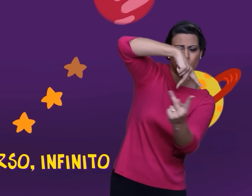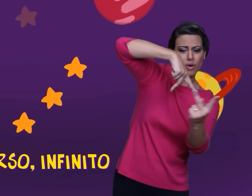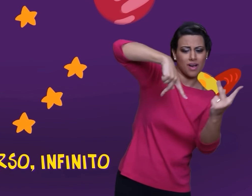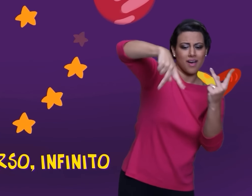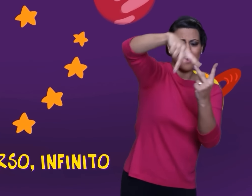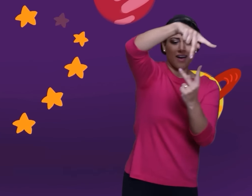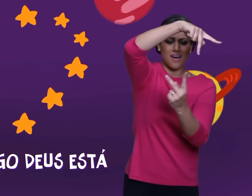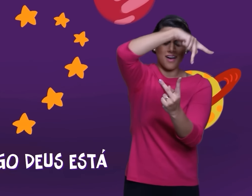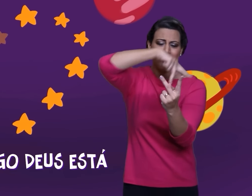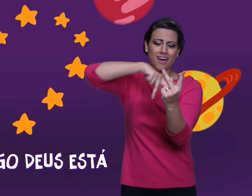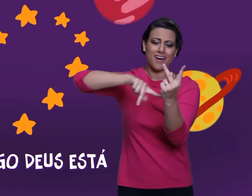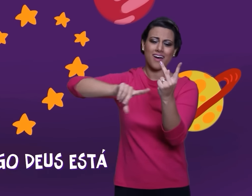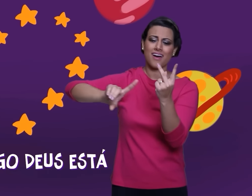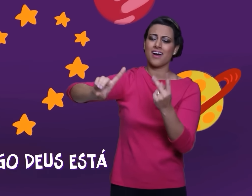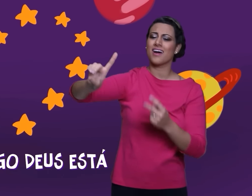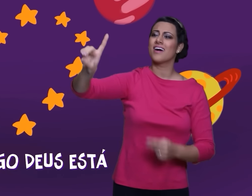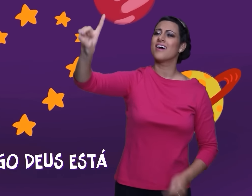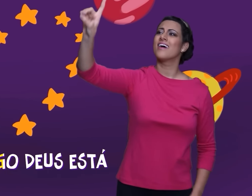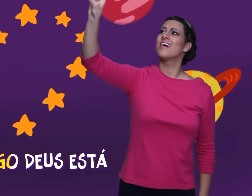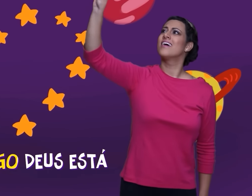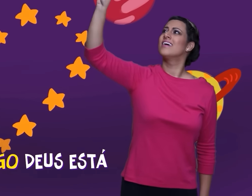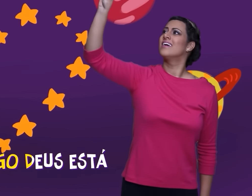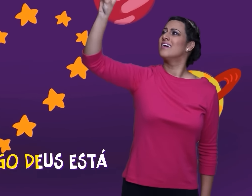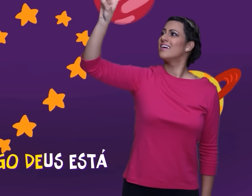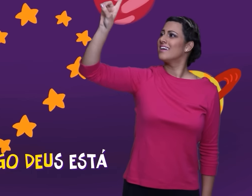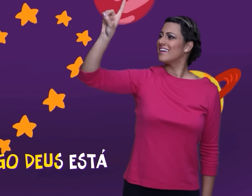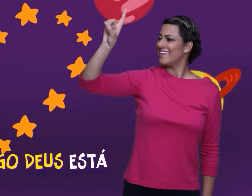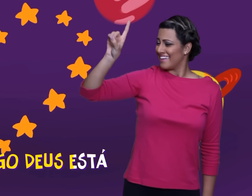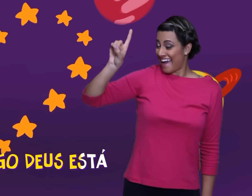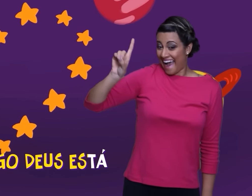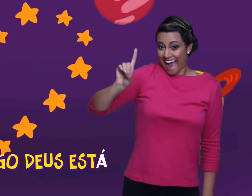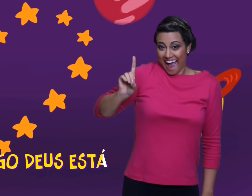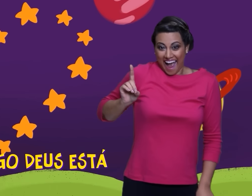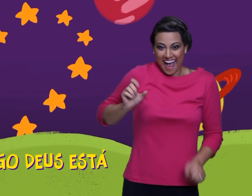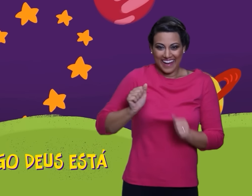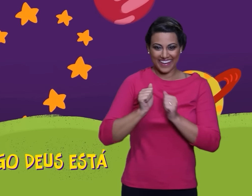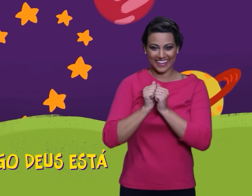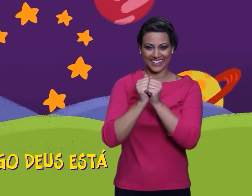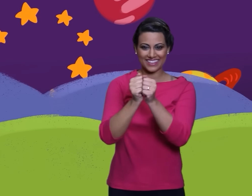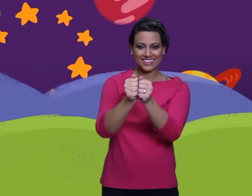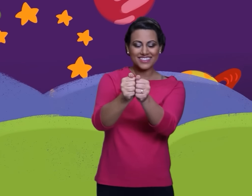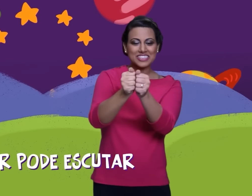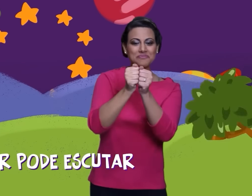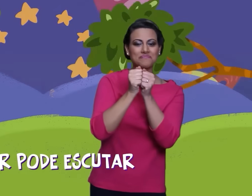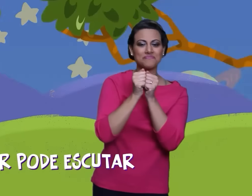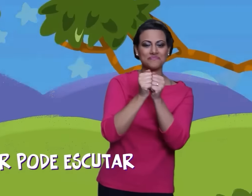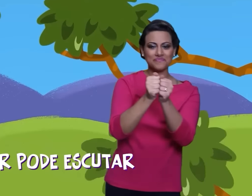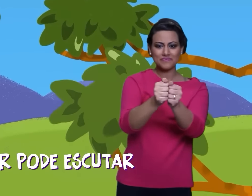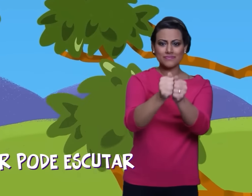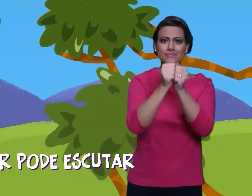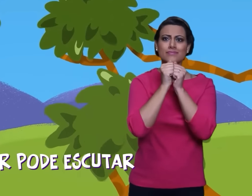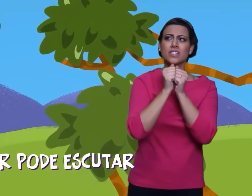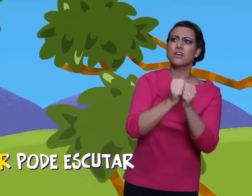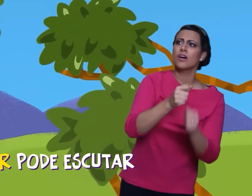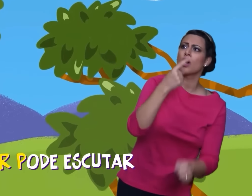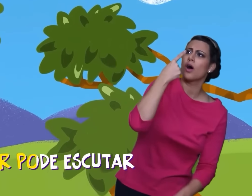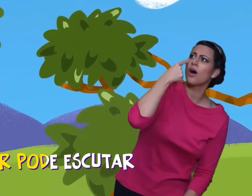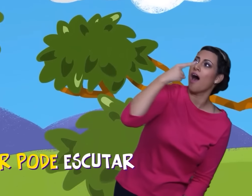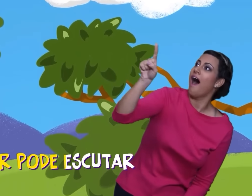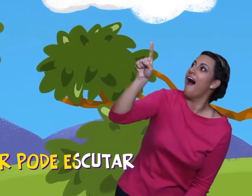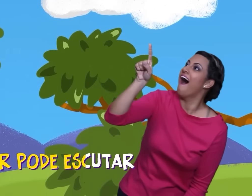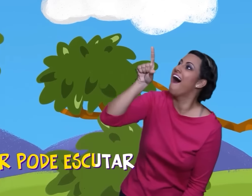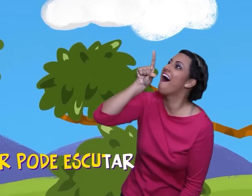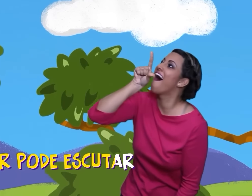infinito, sei comigo Deus está. Quem quiser pode